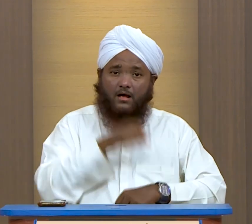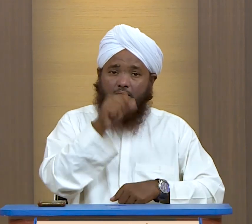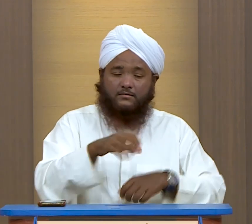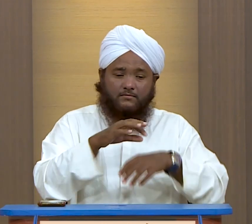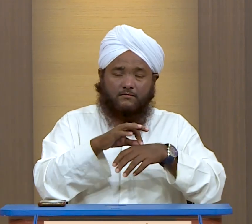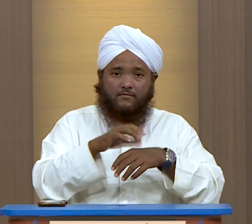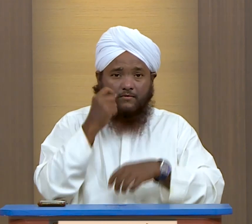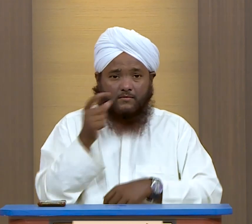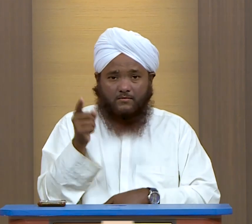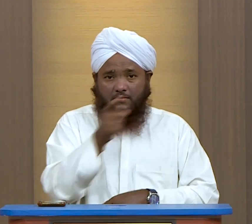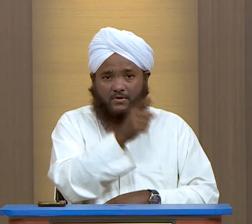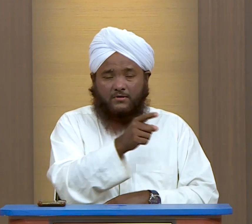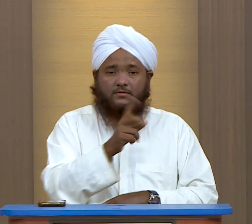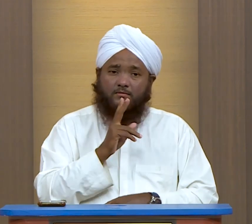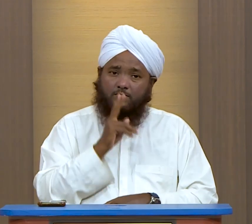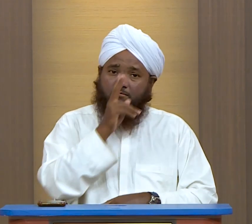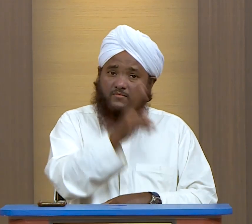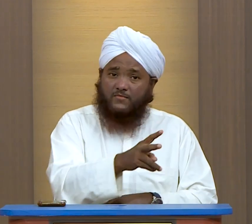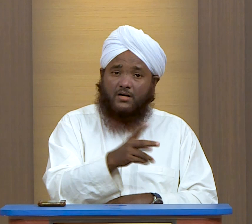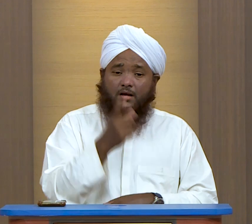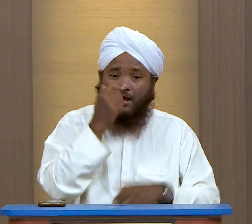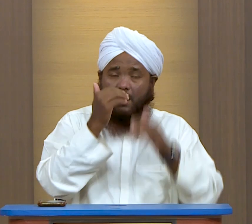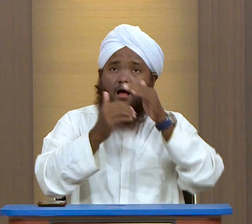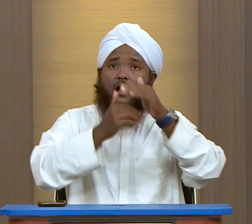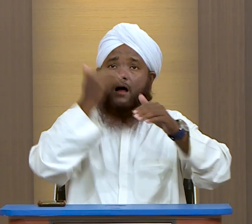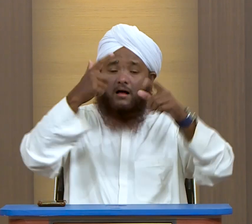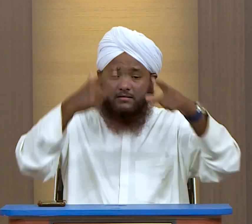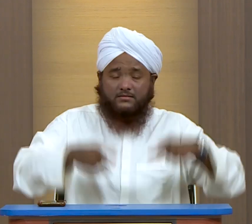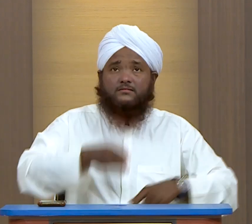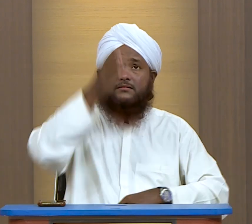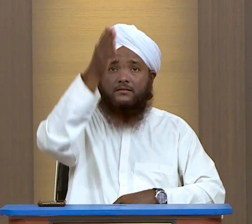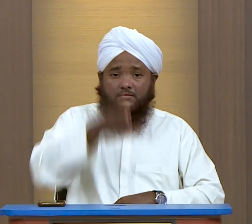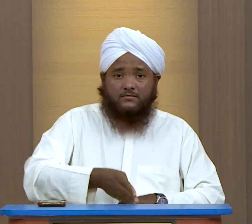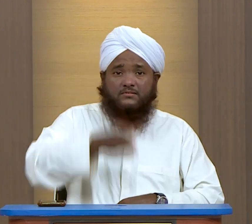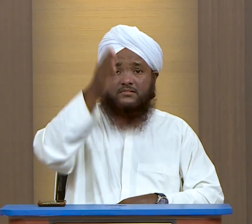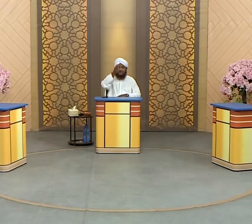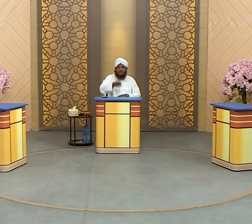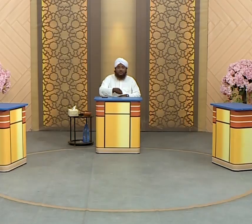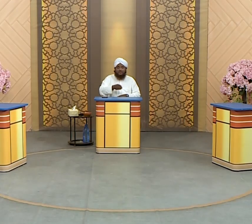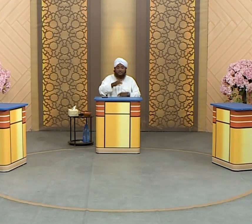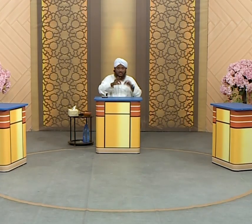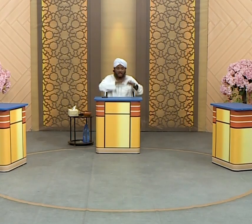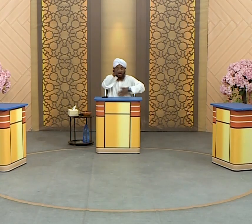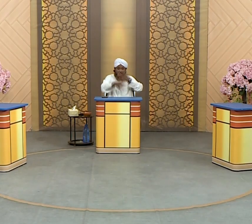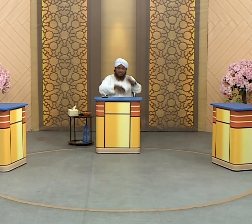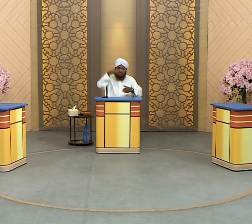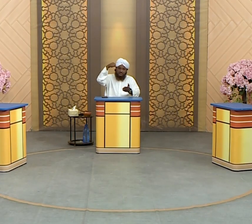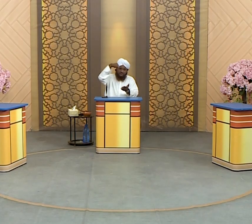ہنسانے کے لیے جھوٹ بولنے والا آسمان و زمین کے درمیان فاصلے سے بھی زیادہ جہنم کی گہرائی میں گرتا